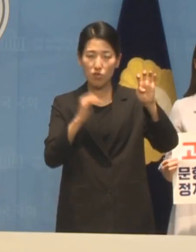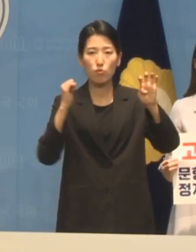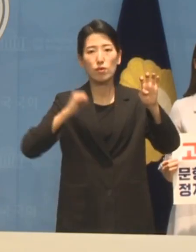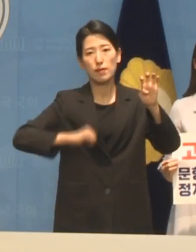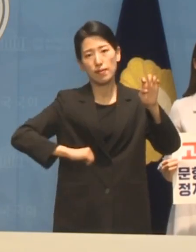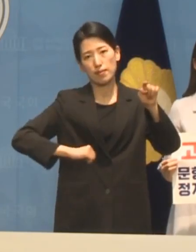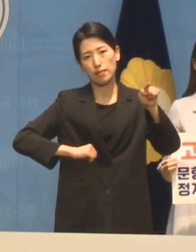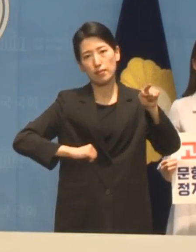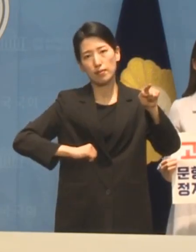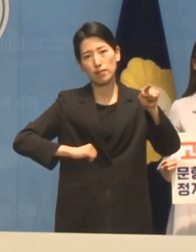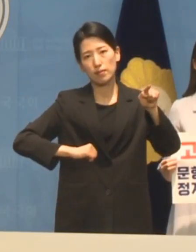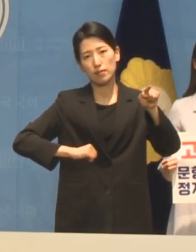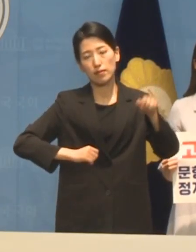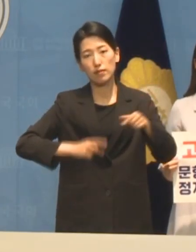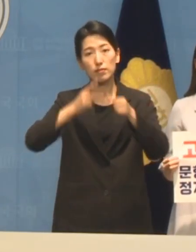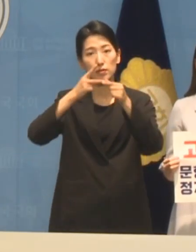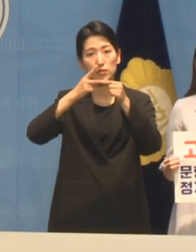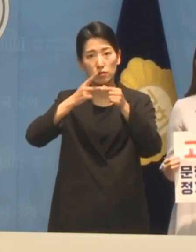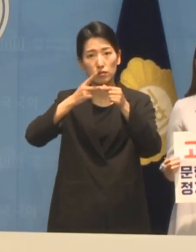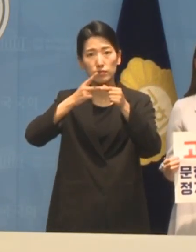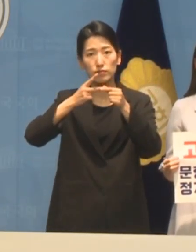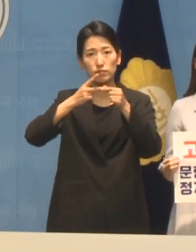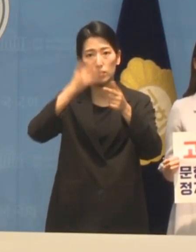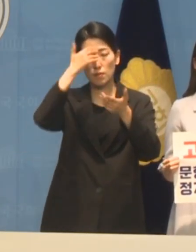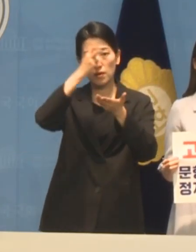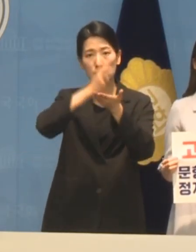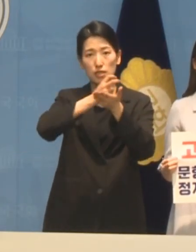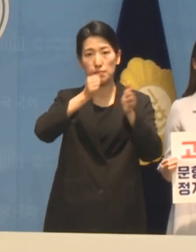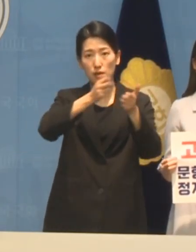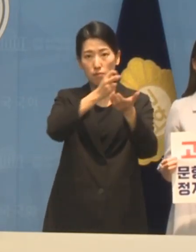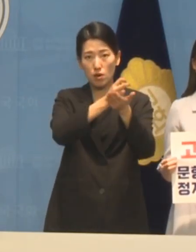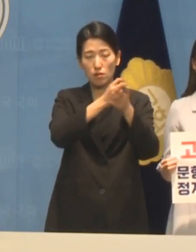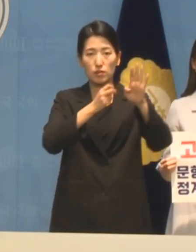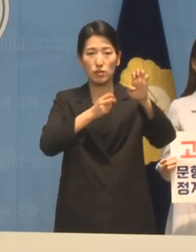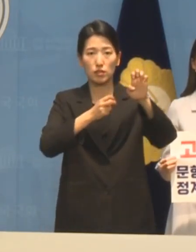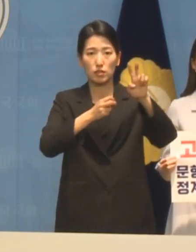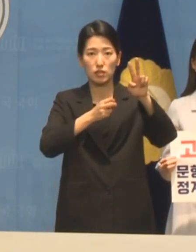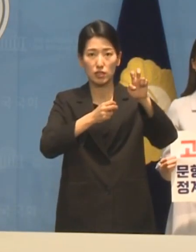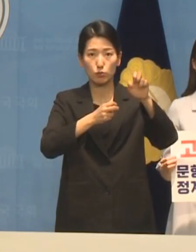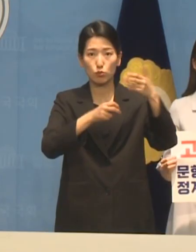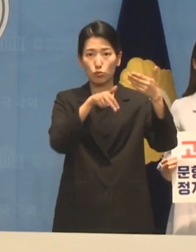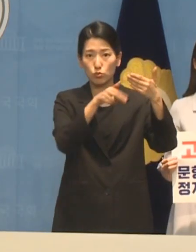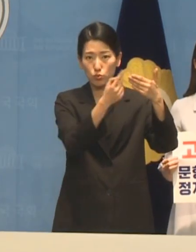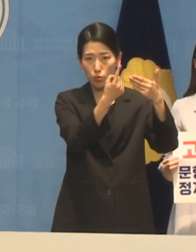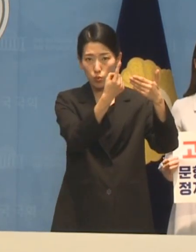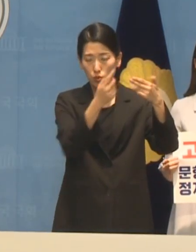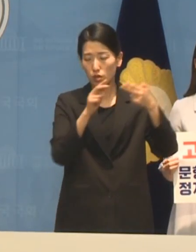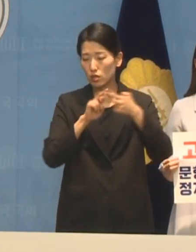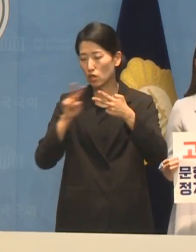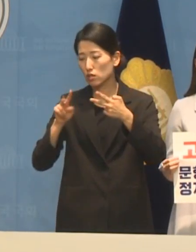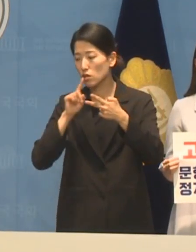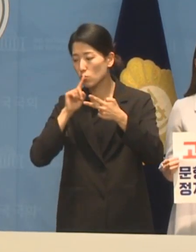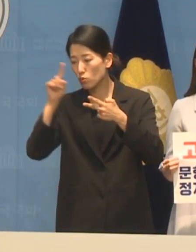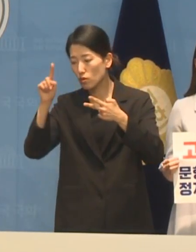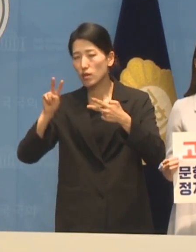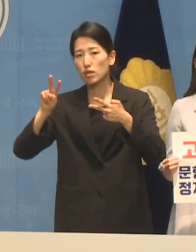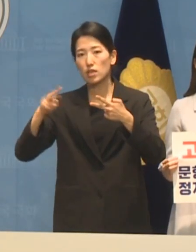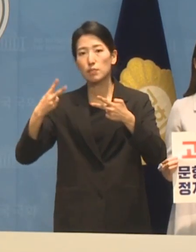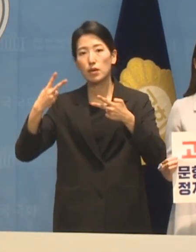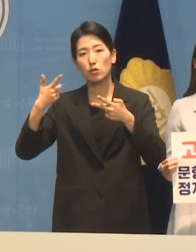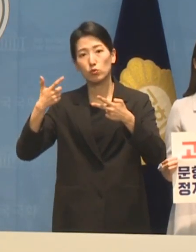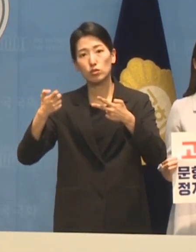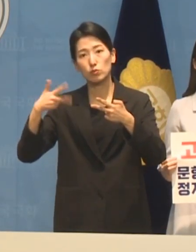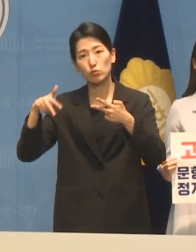위반하고 있습니다. 2. 헌법재판소법 제29조는 형사소송법